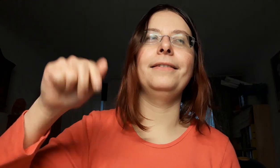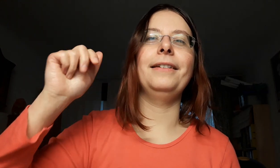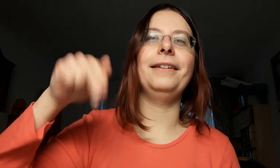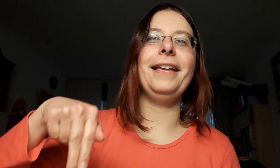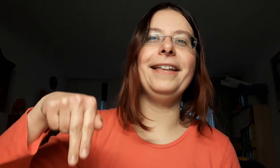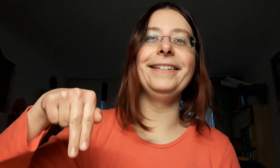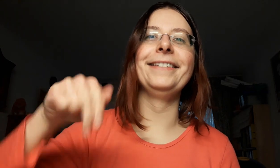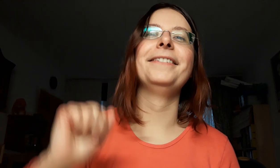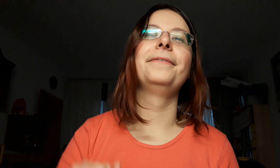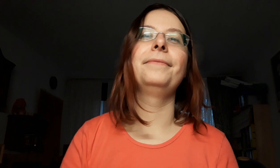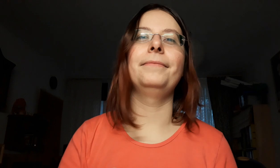K-A-N-N.